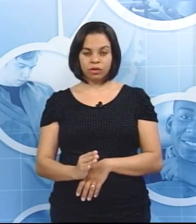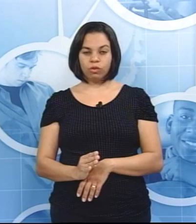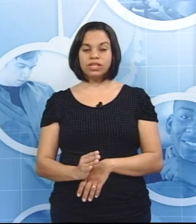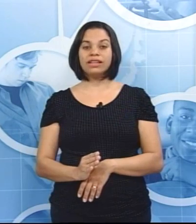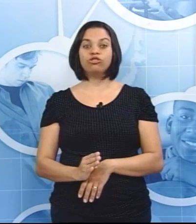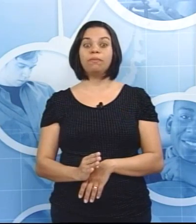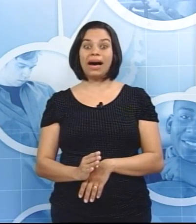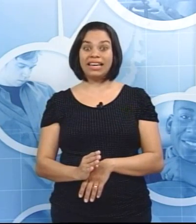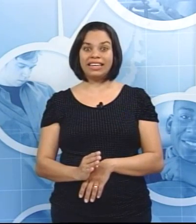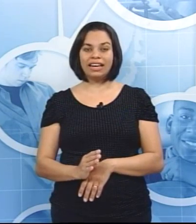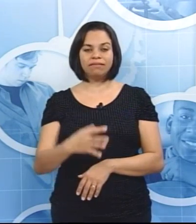O sinal de Bahia.